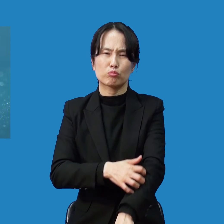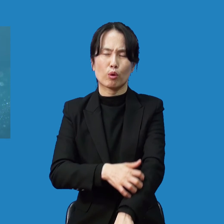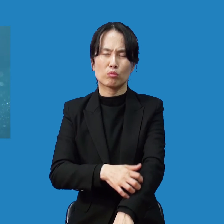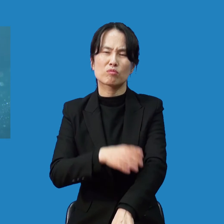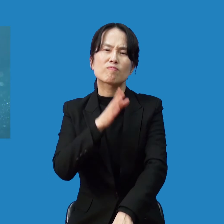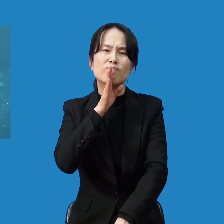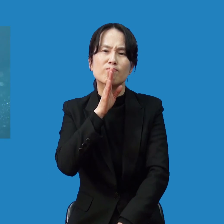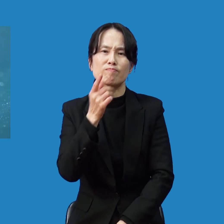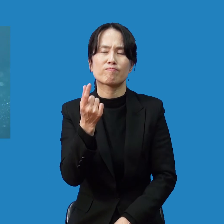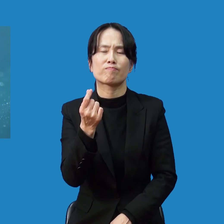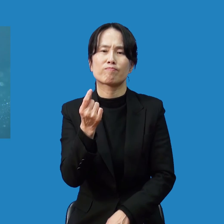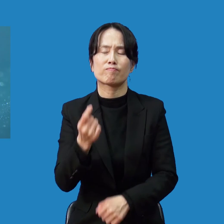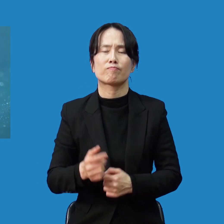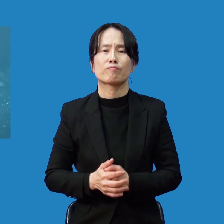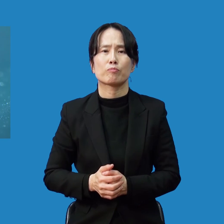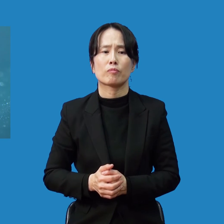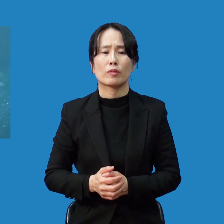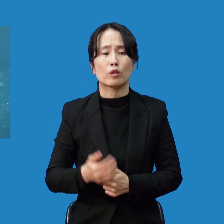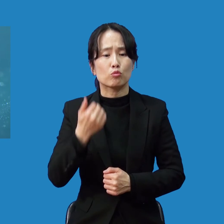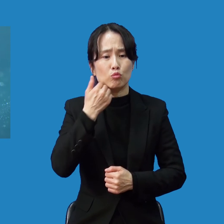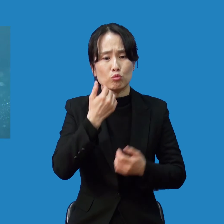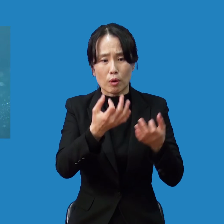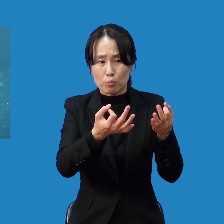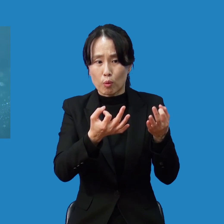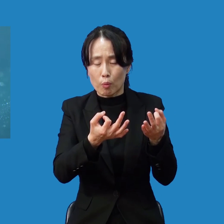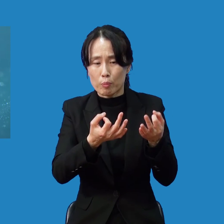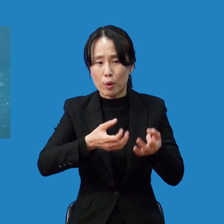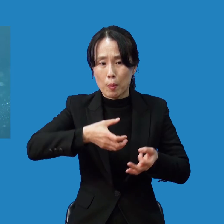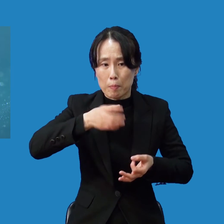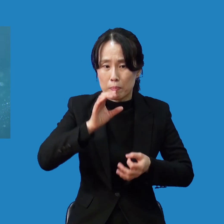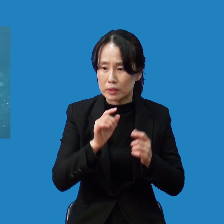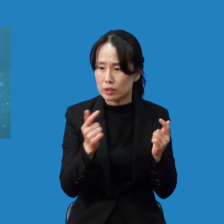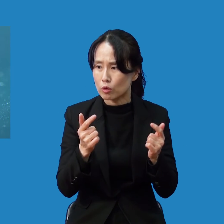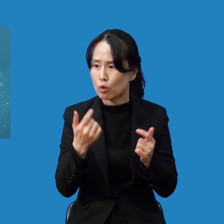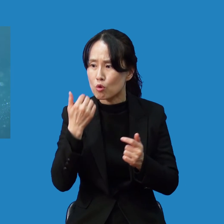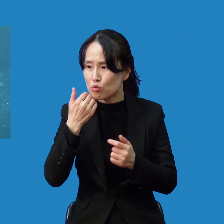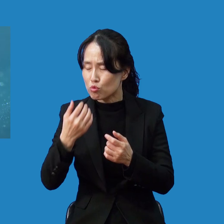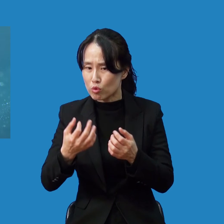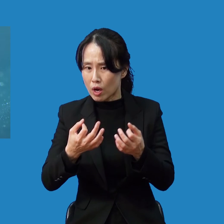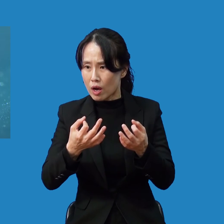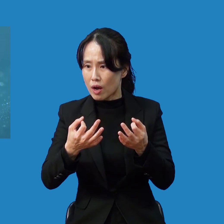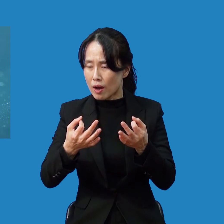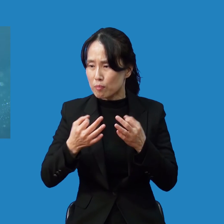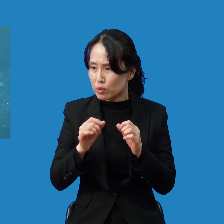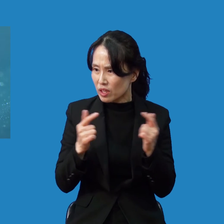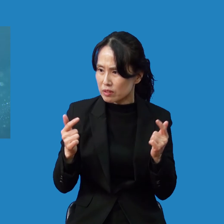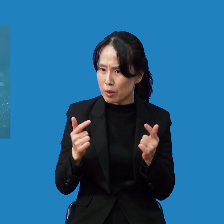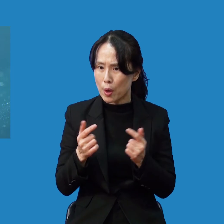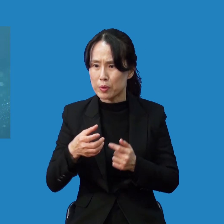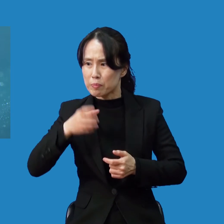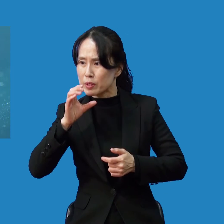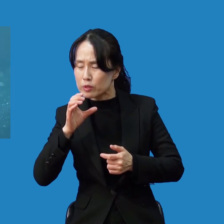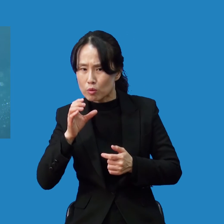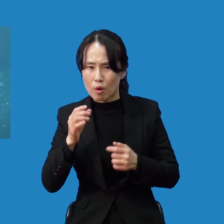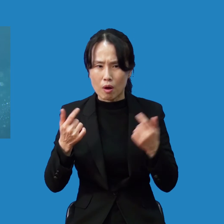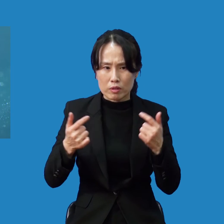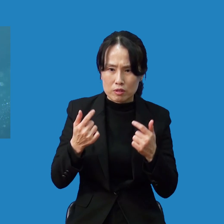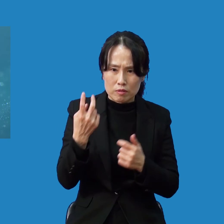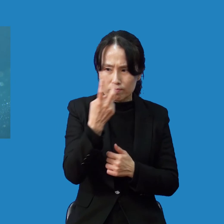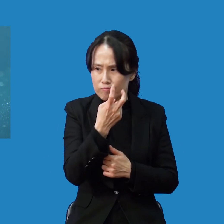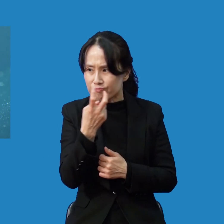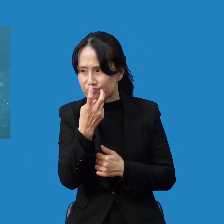누가 보면 안 마시고 누가 안 보면 마시고, 그래서 누가 보는지 안 보는지 늘 주의를 살펴야 되니까